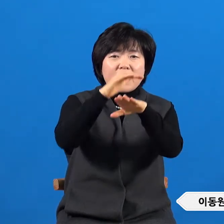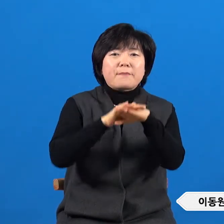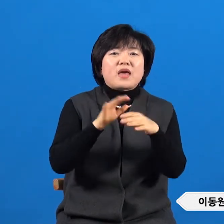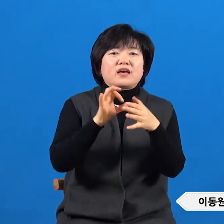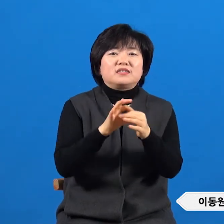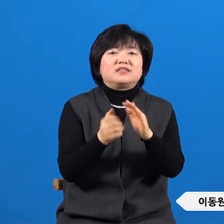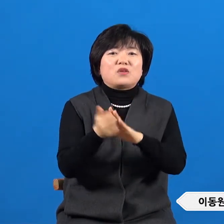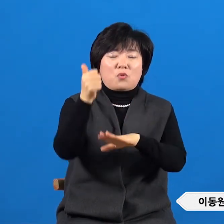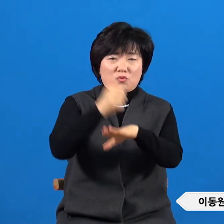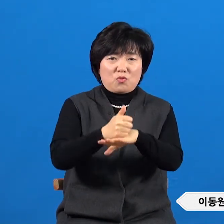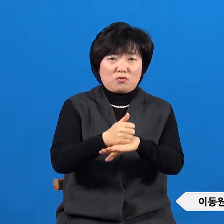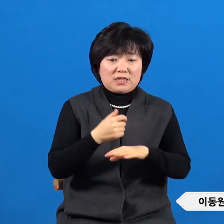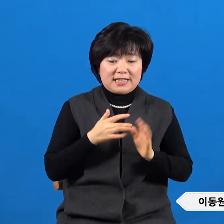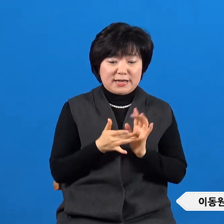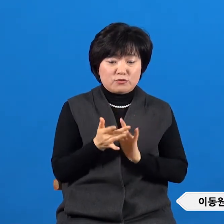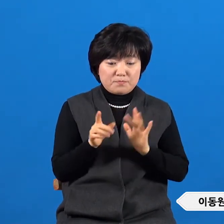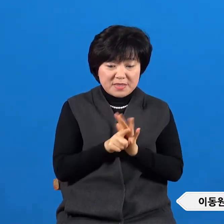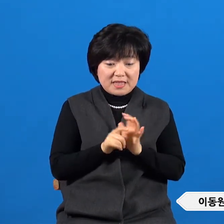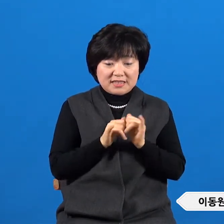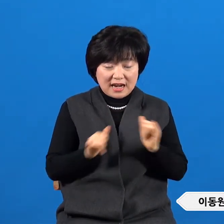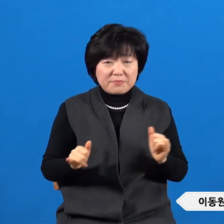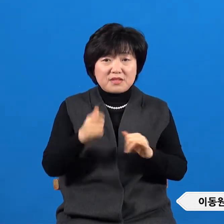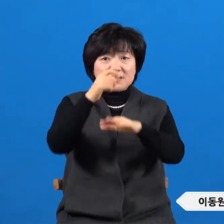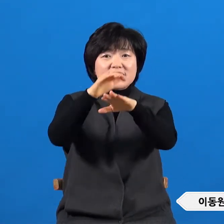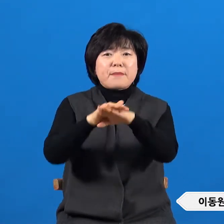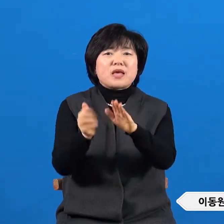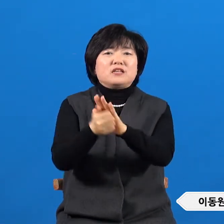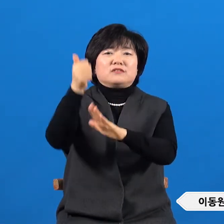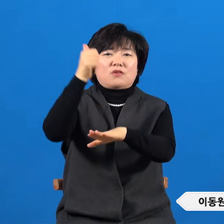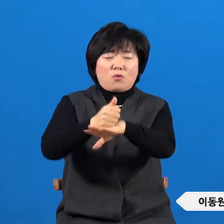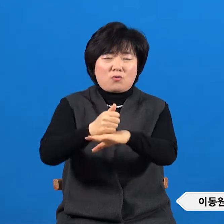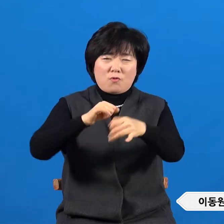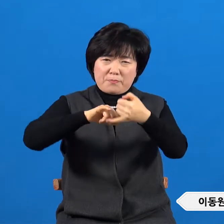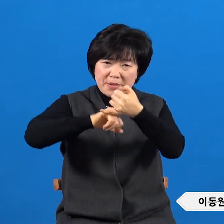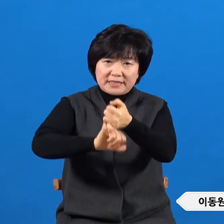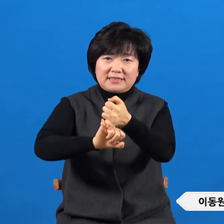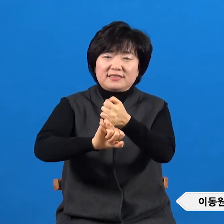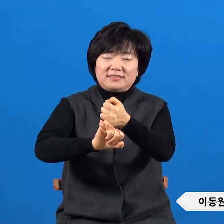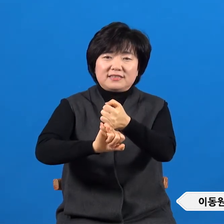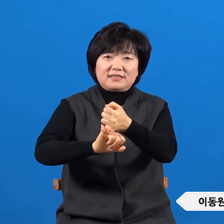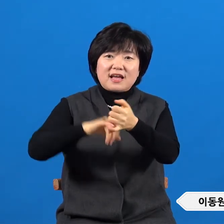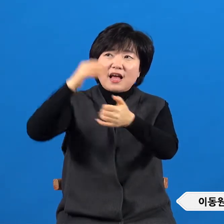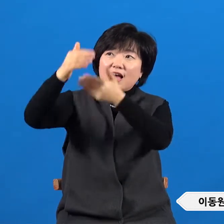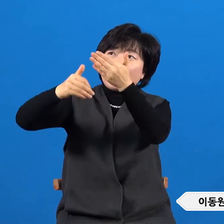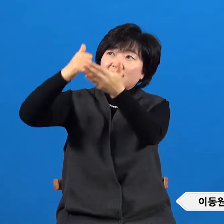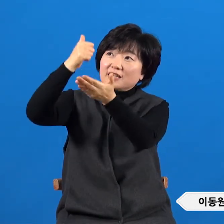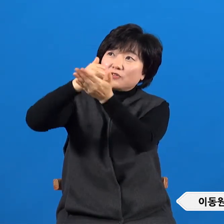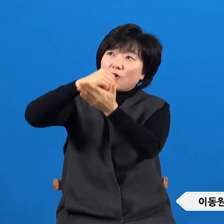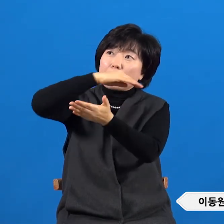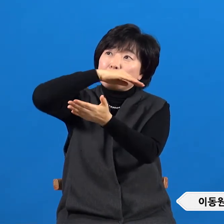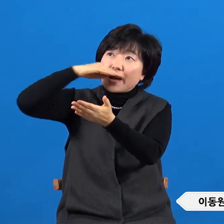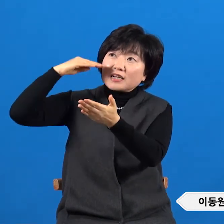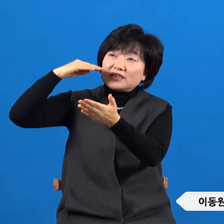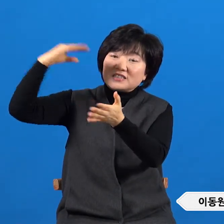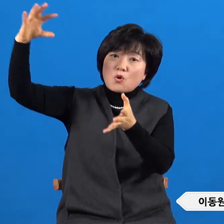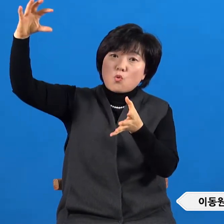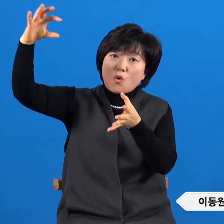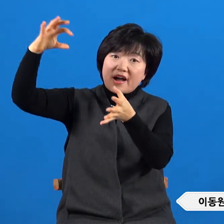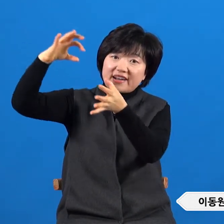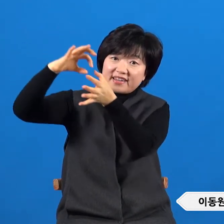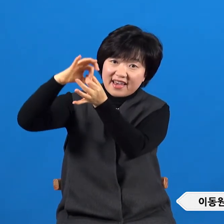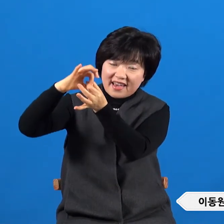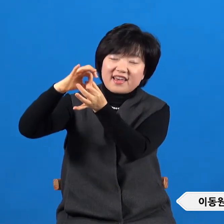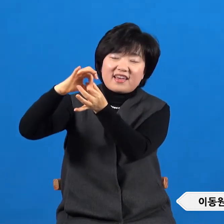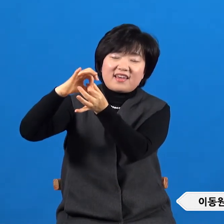성공이에요. 그리스도인들은 예배부터 성공해야 합니다. 예배에 성공한다는 것은 하나님과 바른 관계가